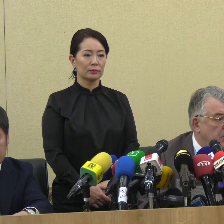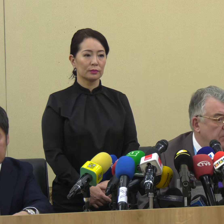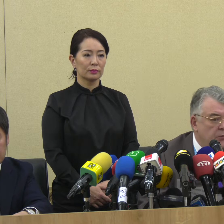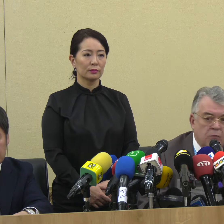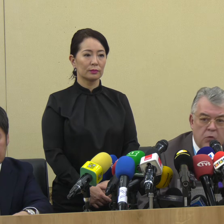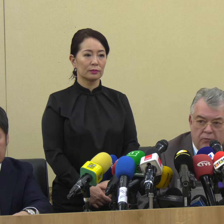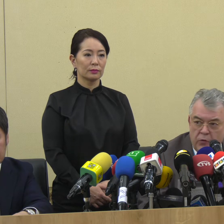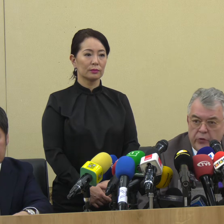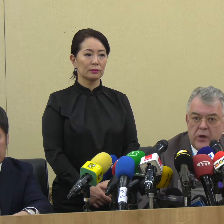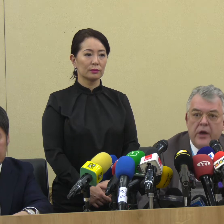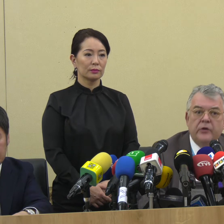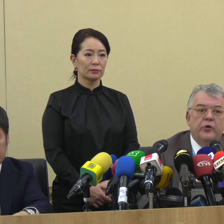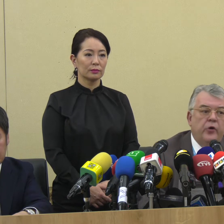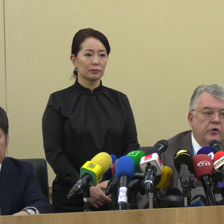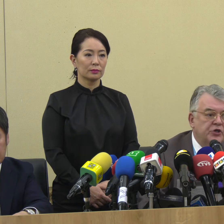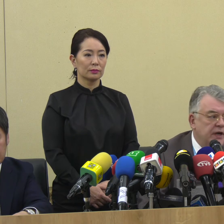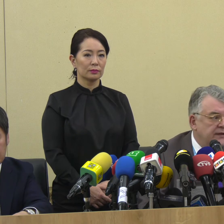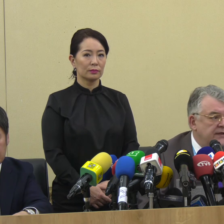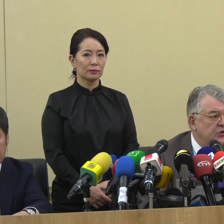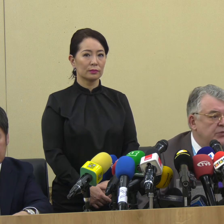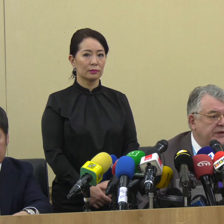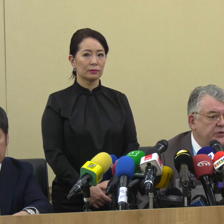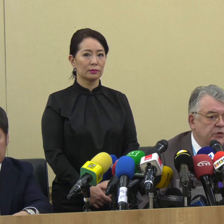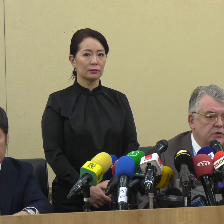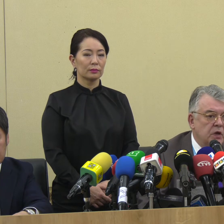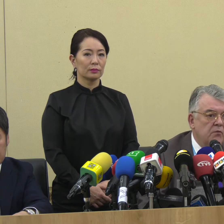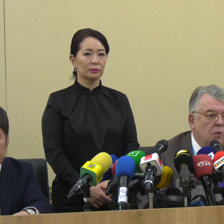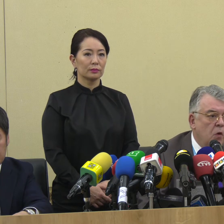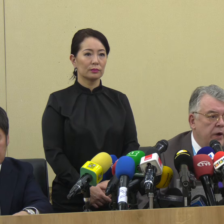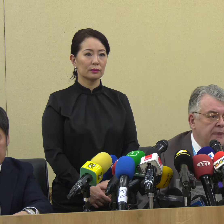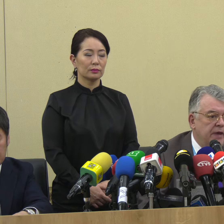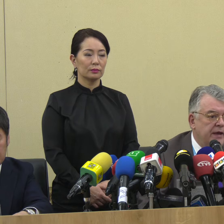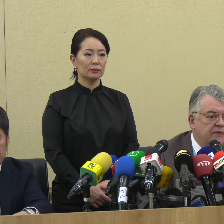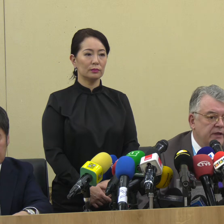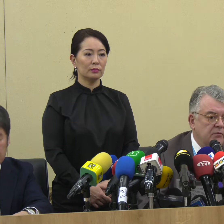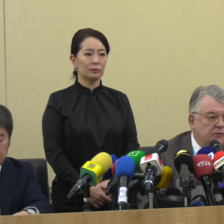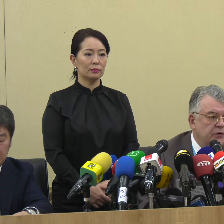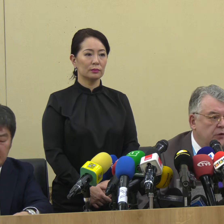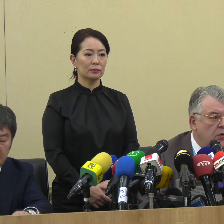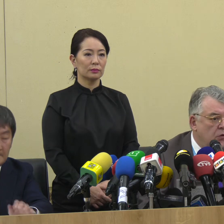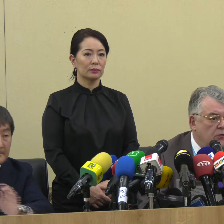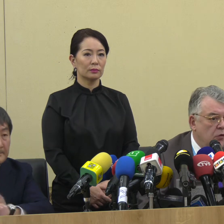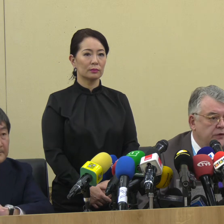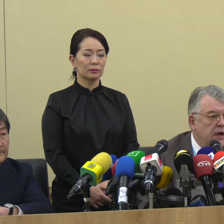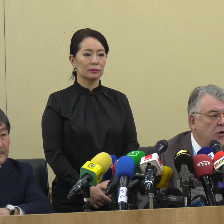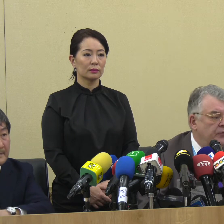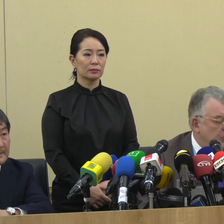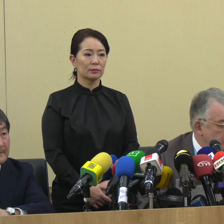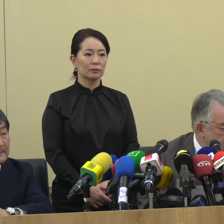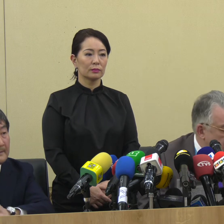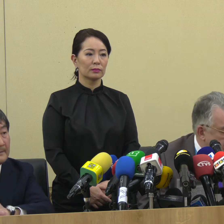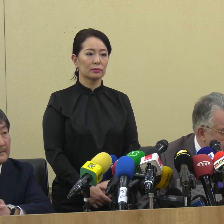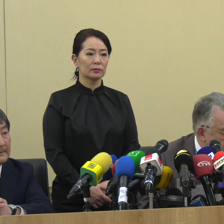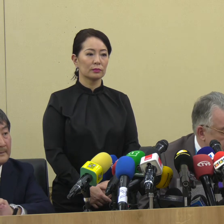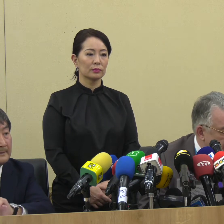Economic Forum to urge countries to produce more and make available for the whole world of